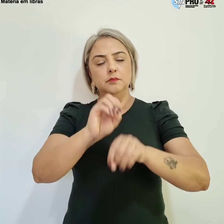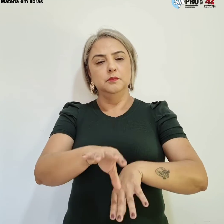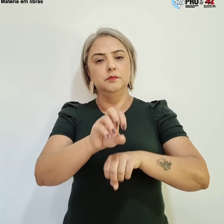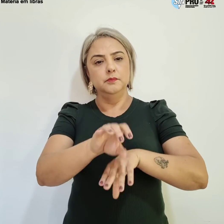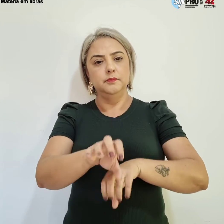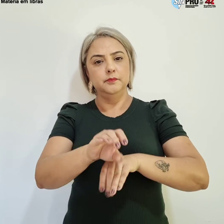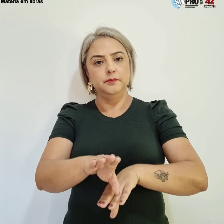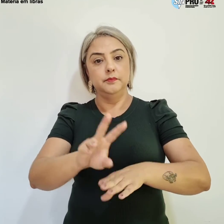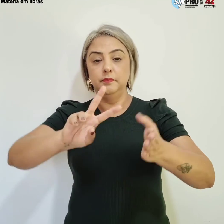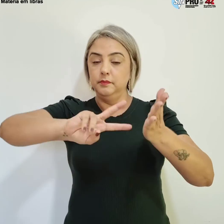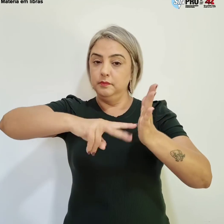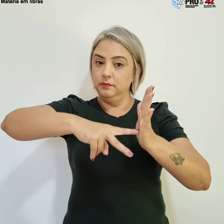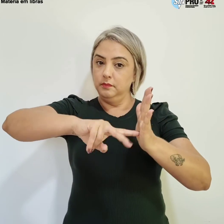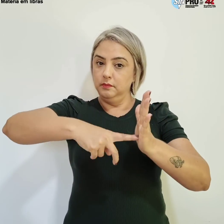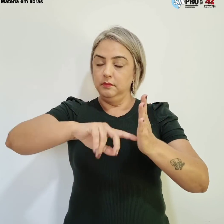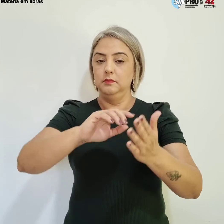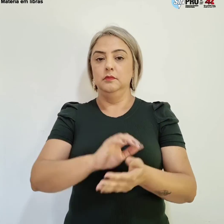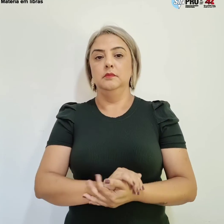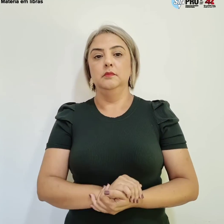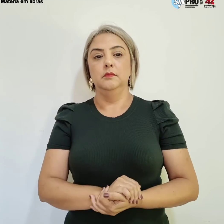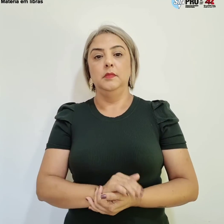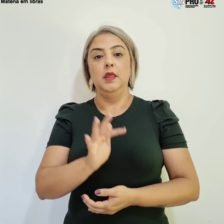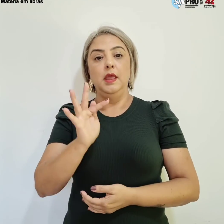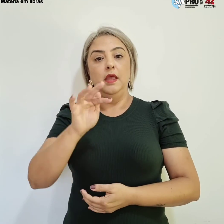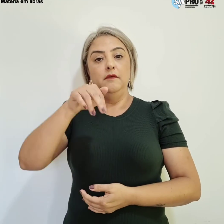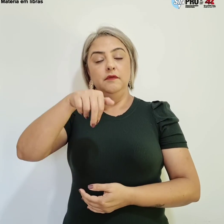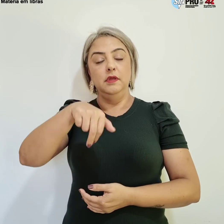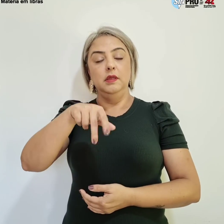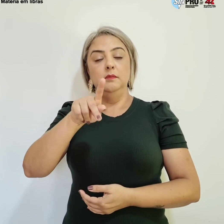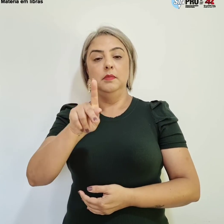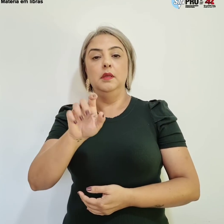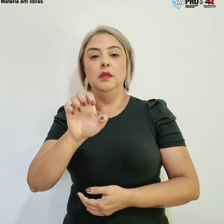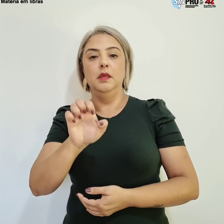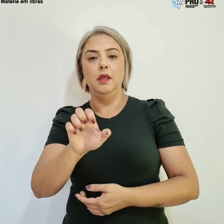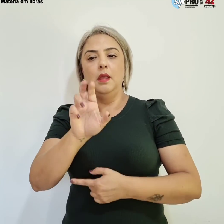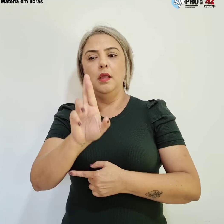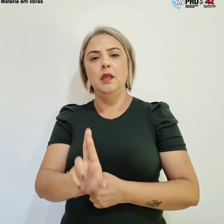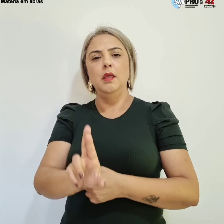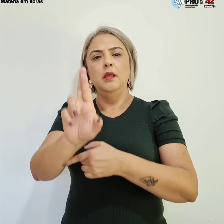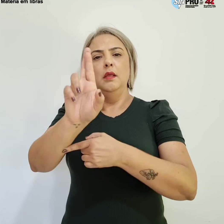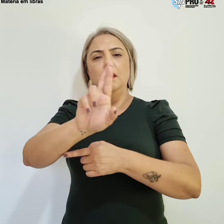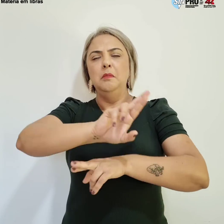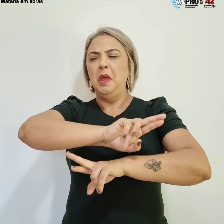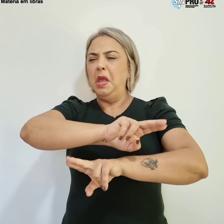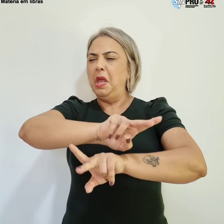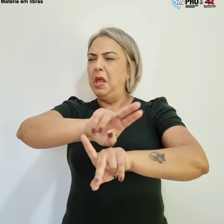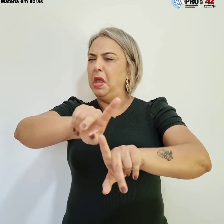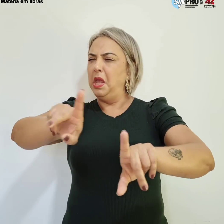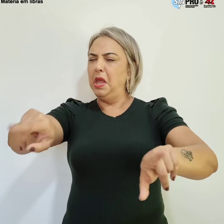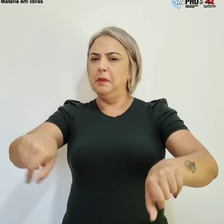e sindicatos. O FNPE representa centenas de milhares de pessoas.